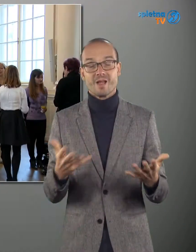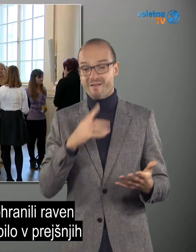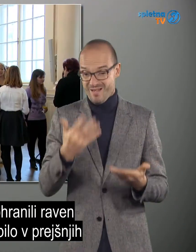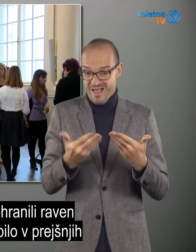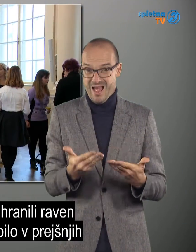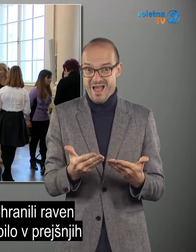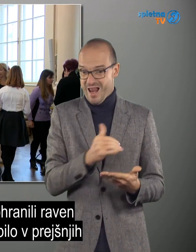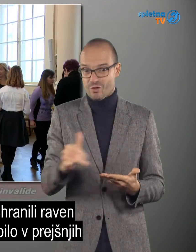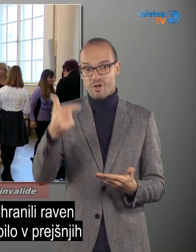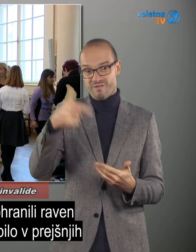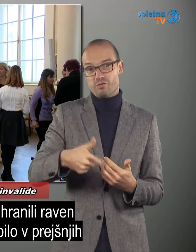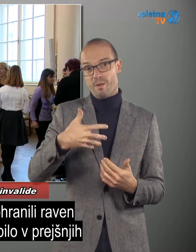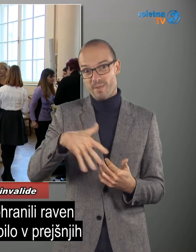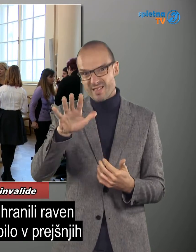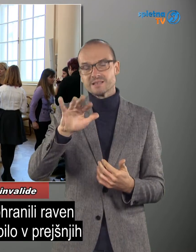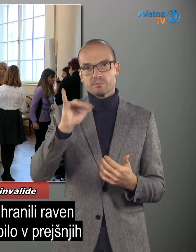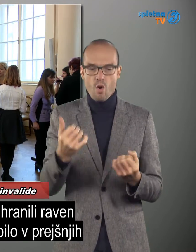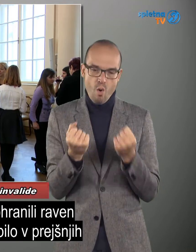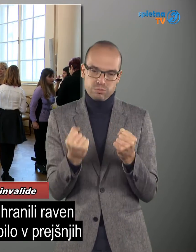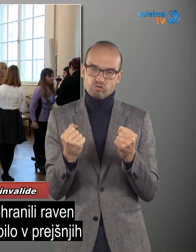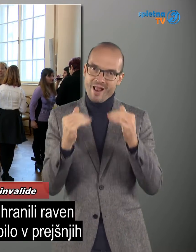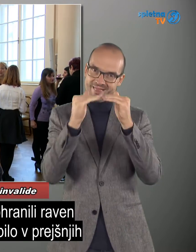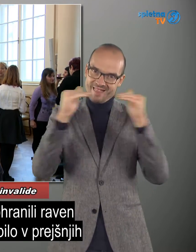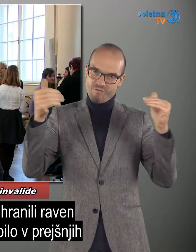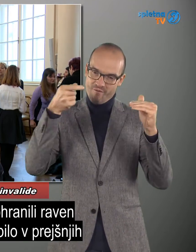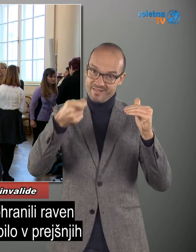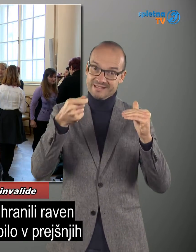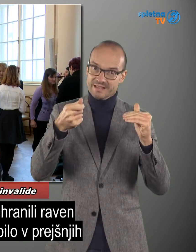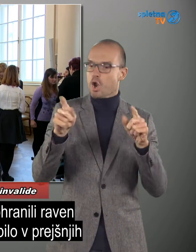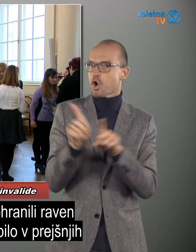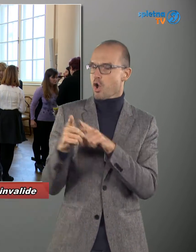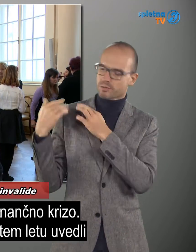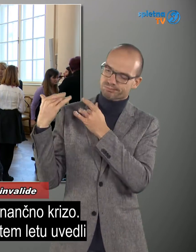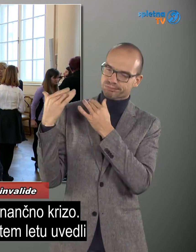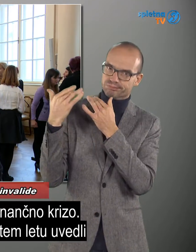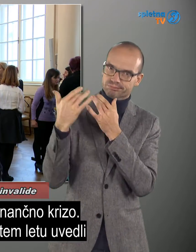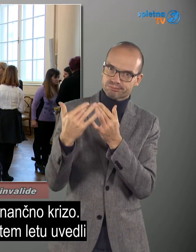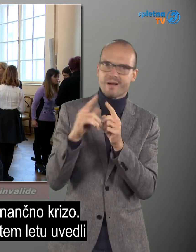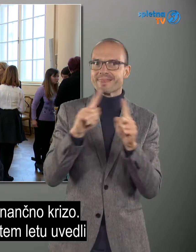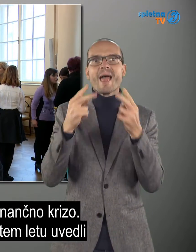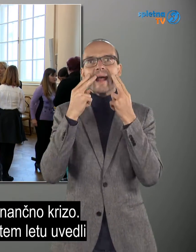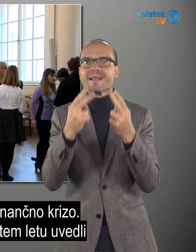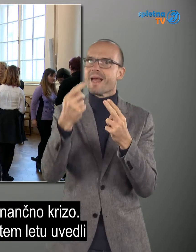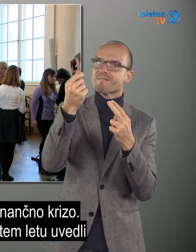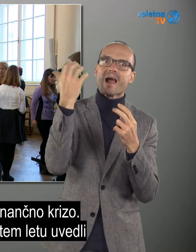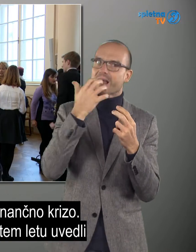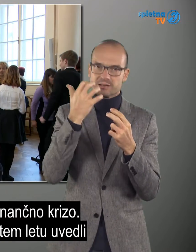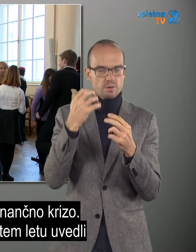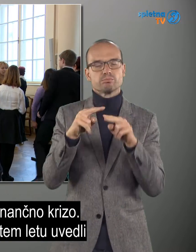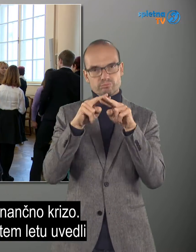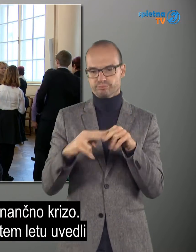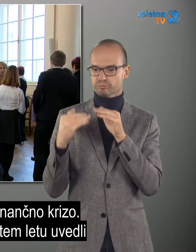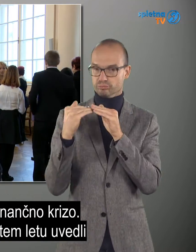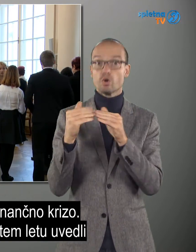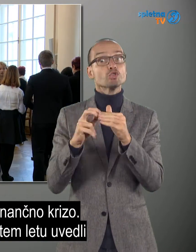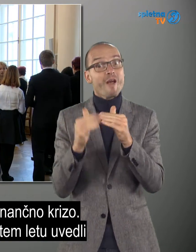V letu 2015, bom rekla, smo ohranili nivo financiranja v višini takšni, kot je bilo v prejšnjih letih, ne glede na finančno krizo. In